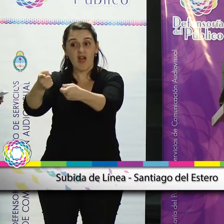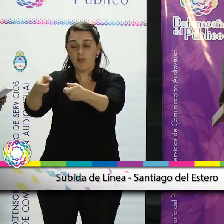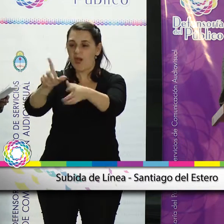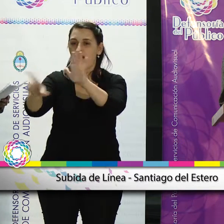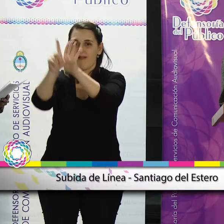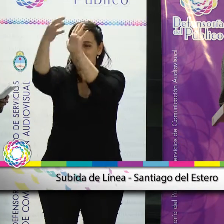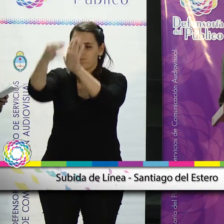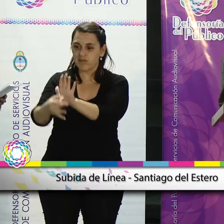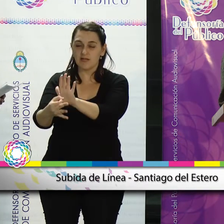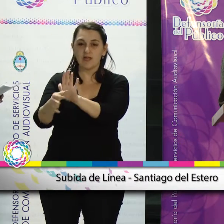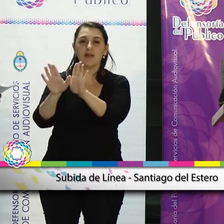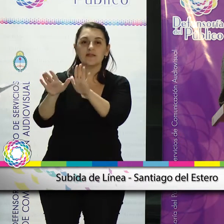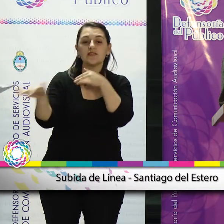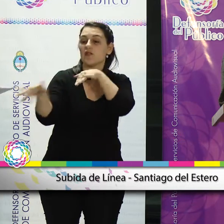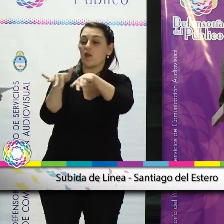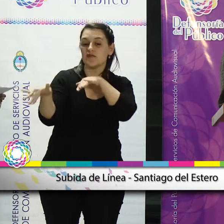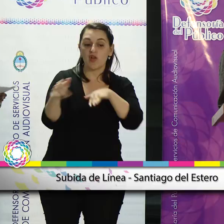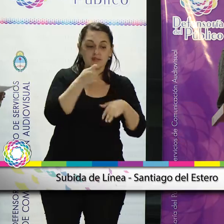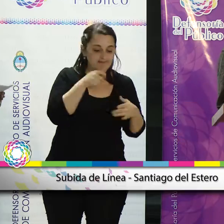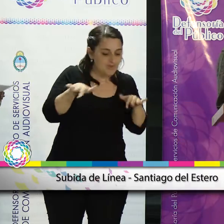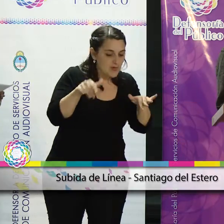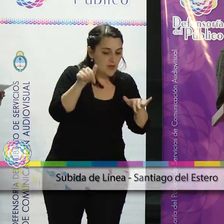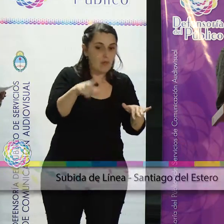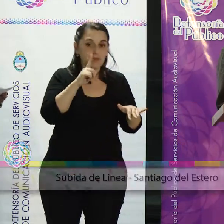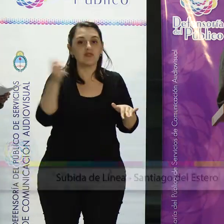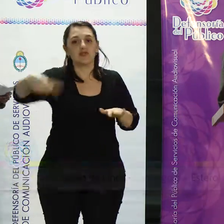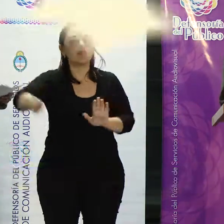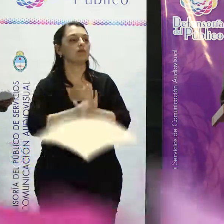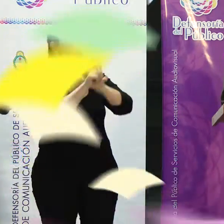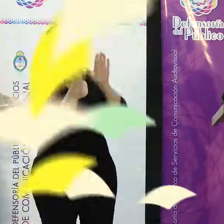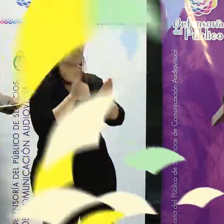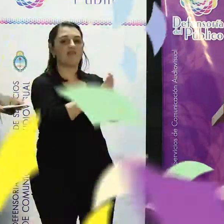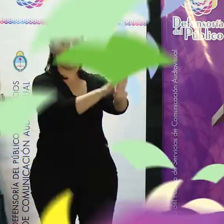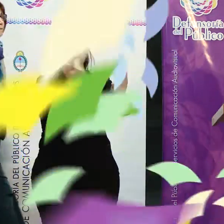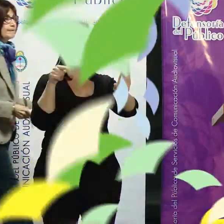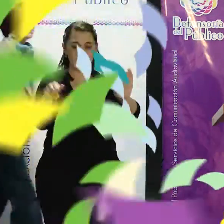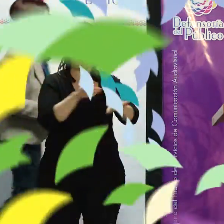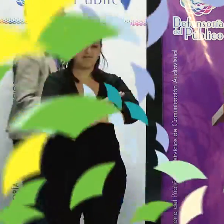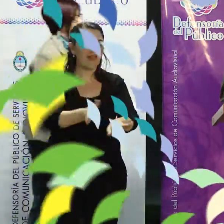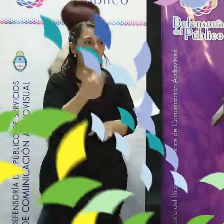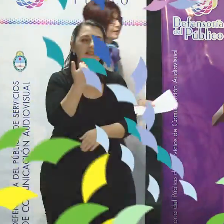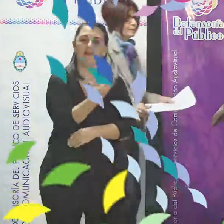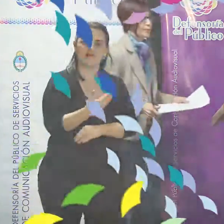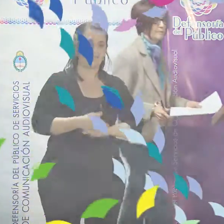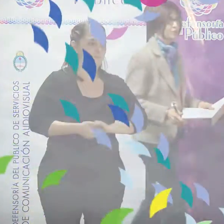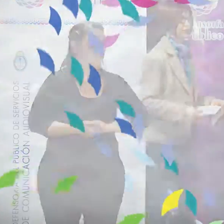estos contextos que en ocasiones se tornan hostiles nada más muchísimas gracias